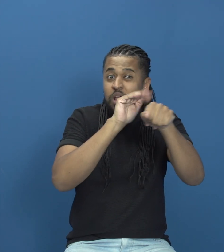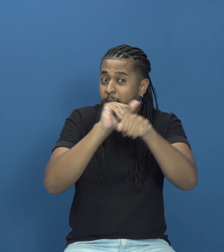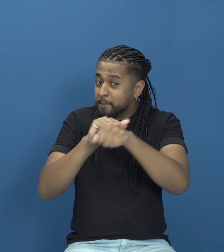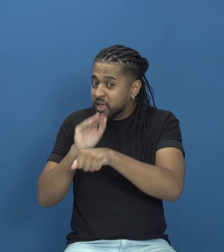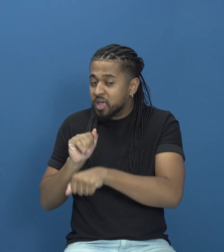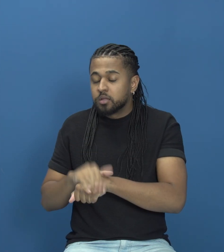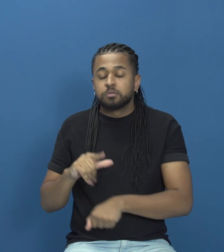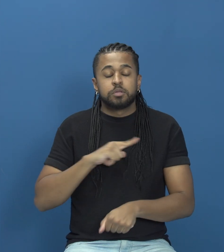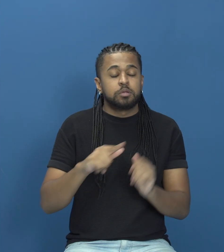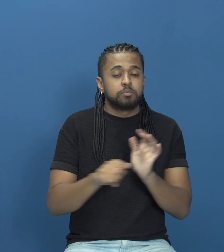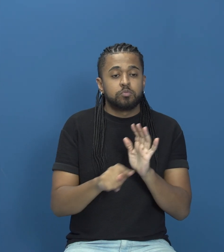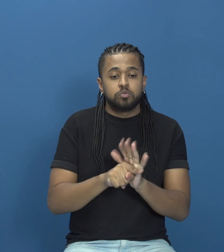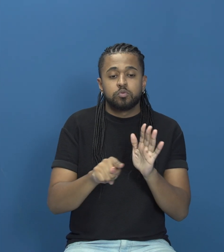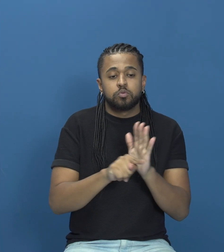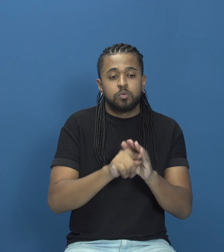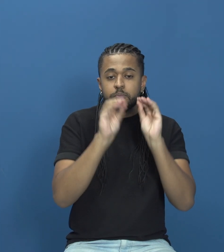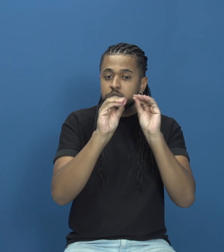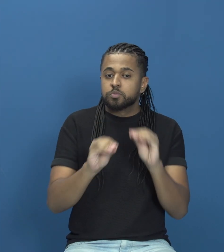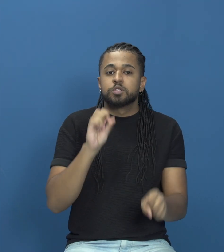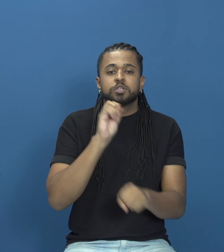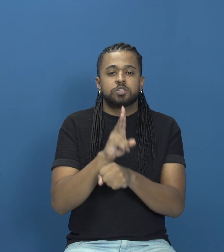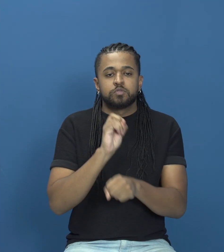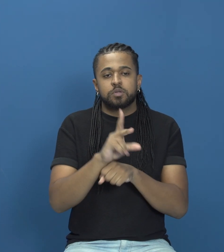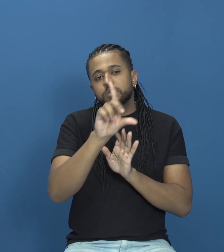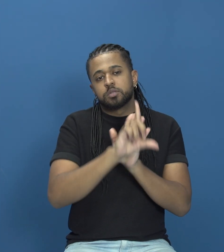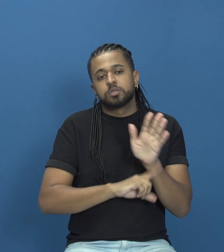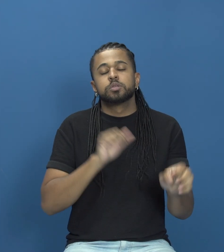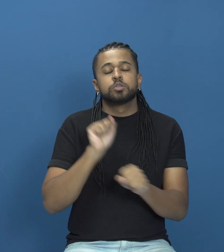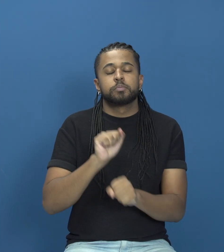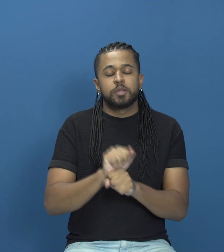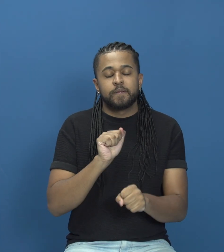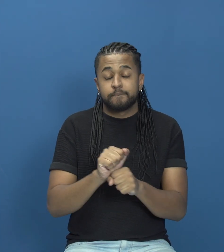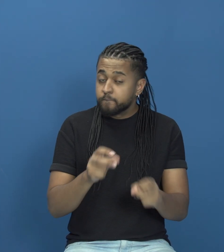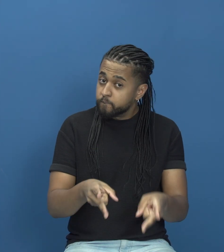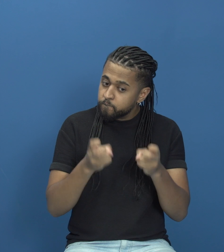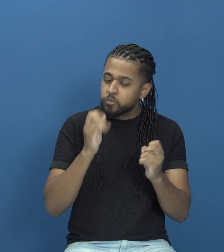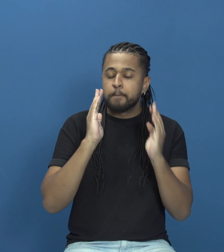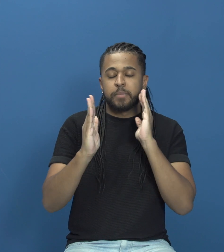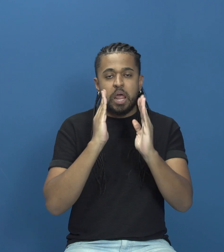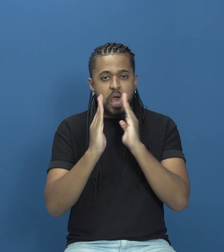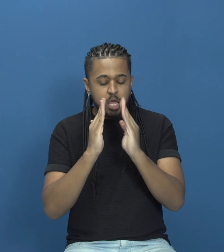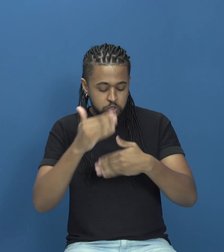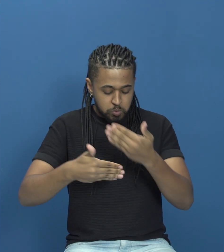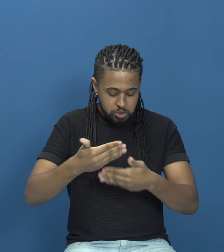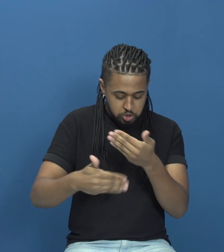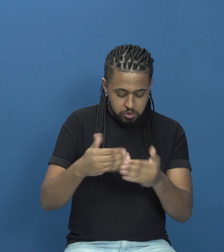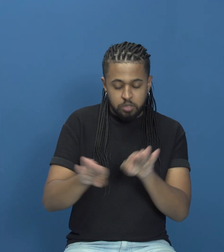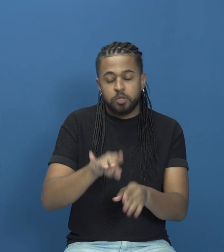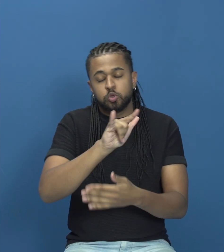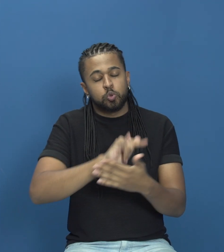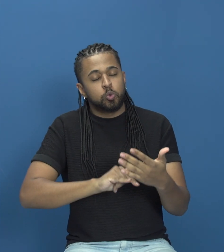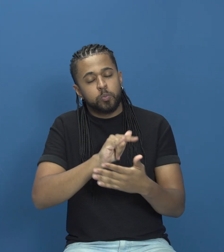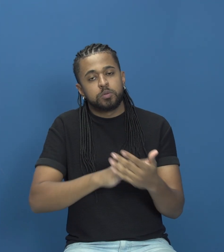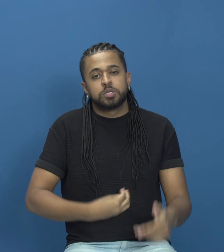convocações efetuadas para preenchimento das vagas em lista de espera, observando prazos, procedimentos e